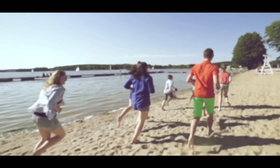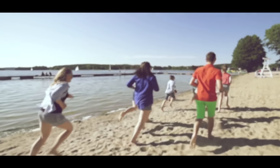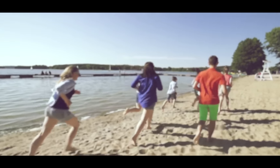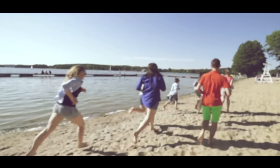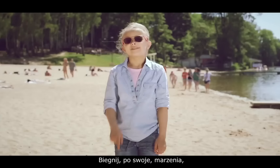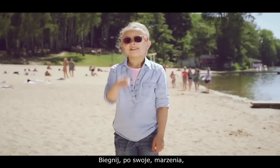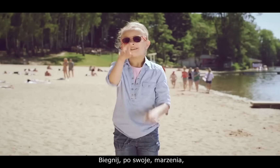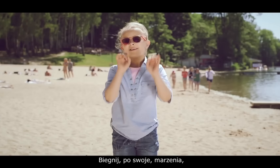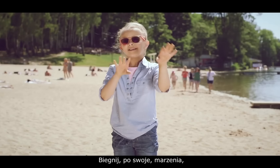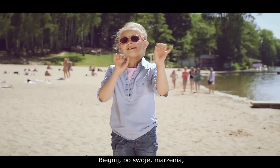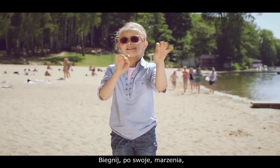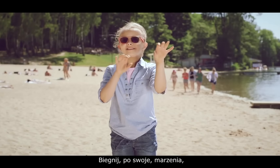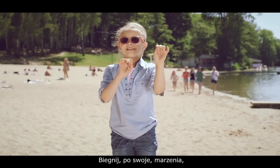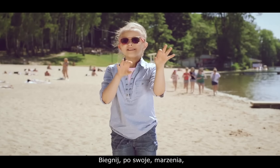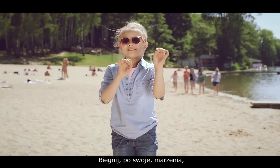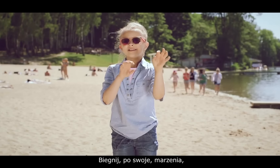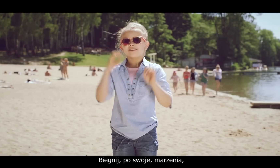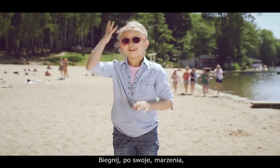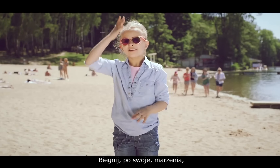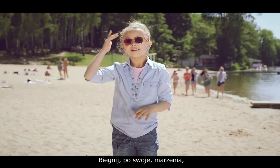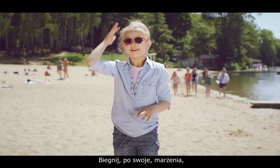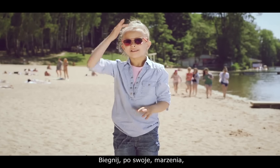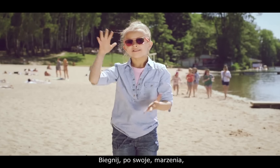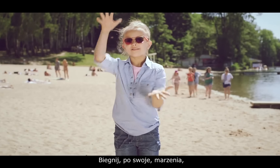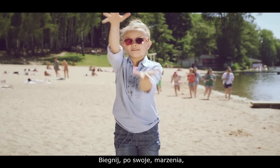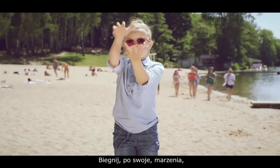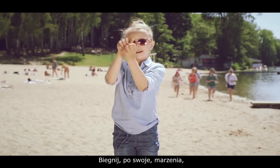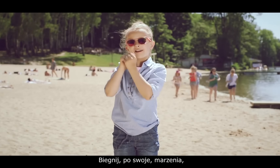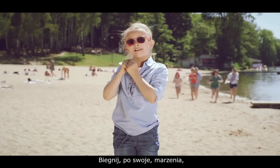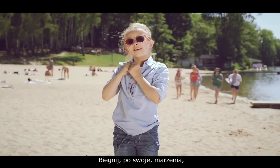Biegni po swoje marzenia